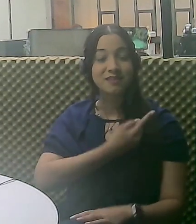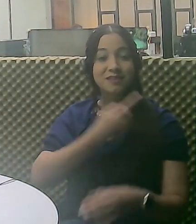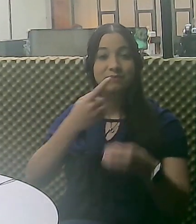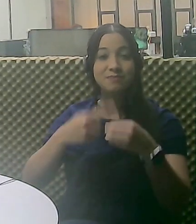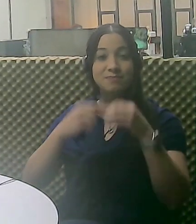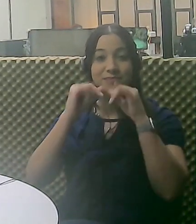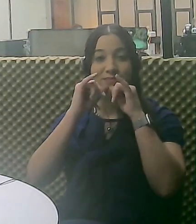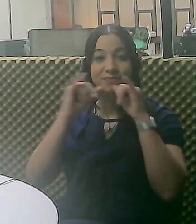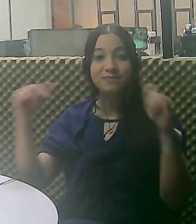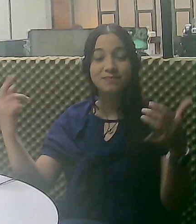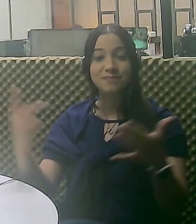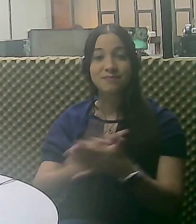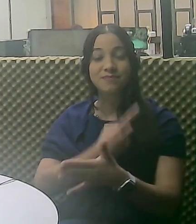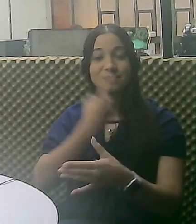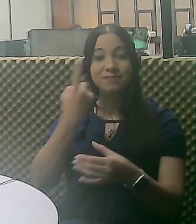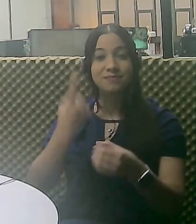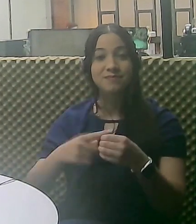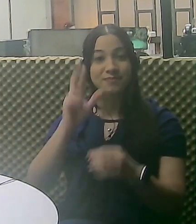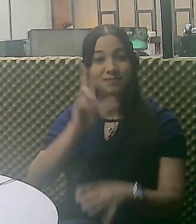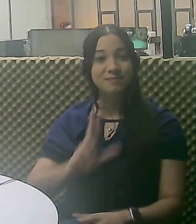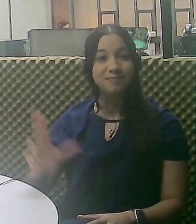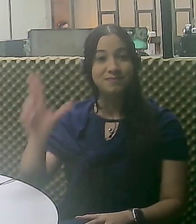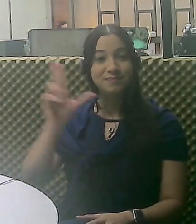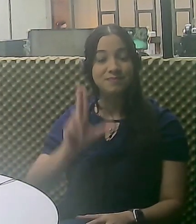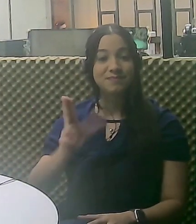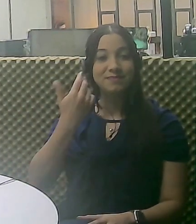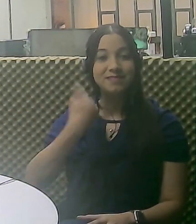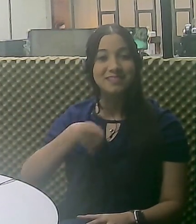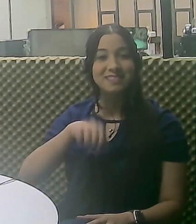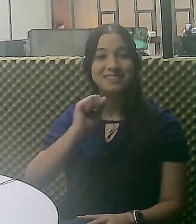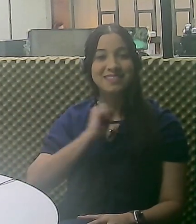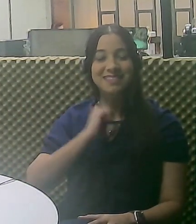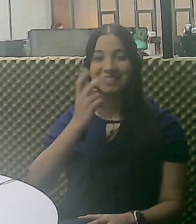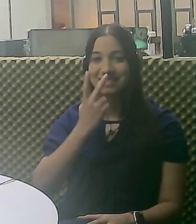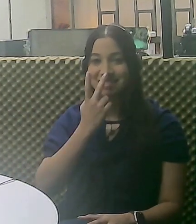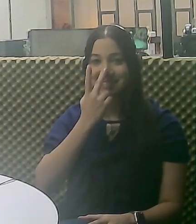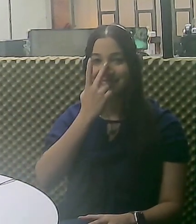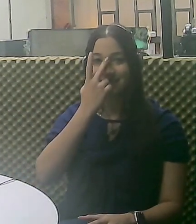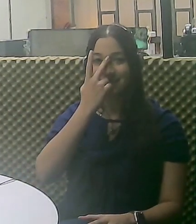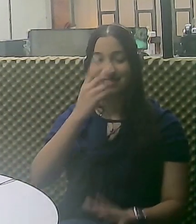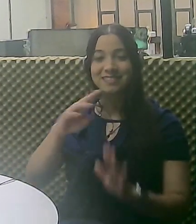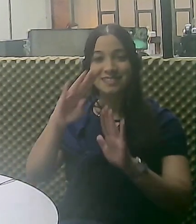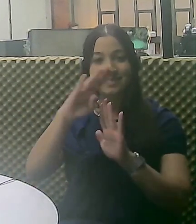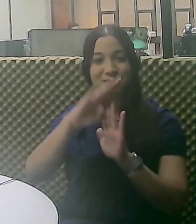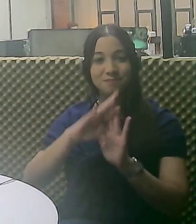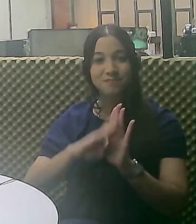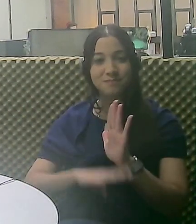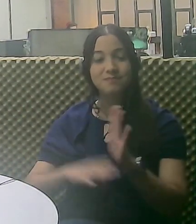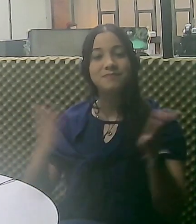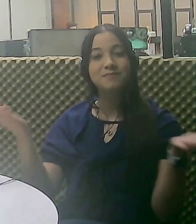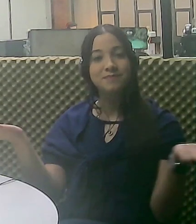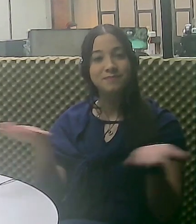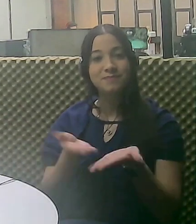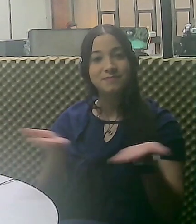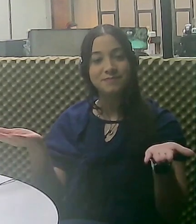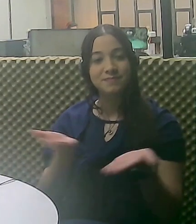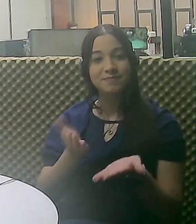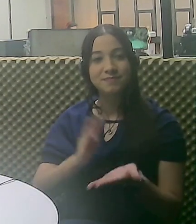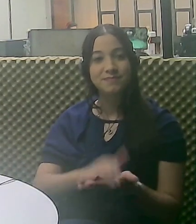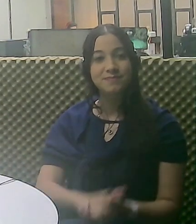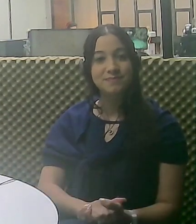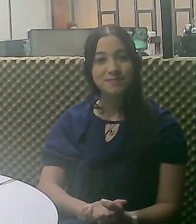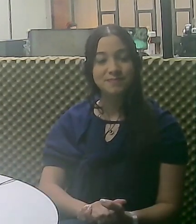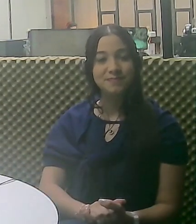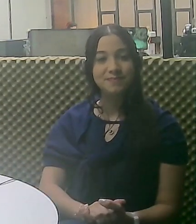Cidade com o boletim de notícias sobre o que de fato acontece em Uberlândia. Eu sou Vanessa Gianotti e começamos com os destaques da edição